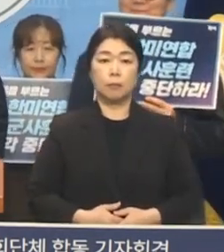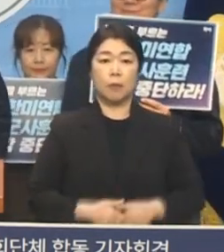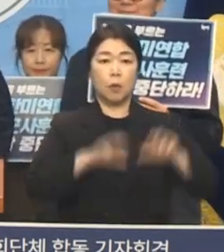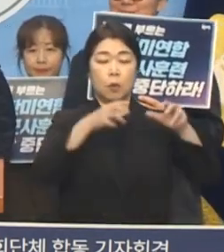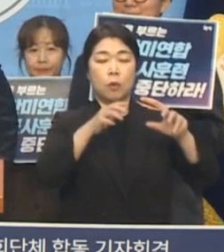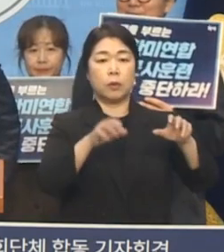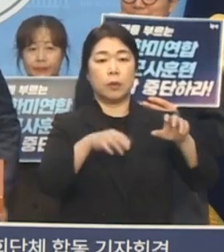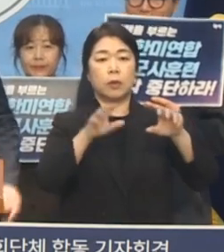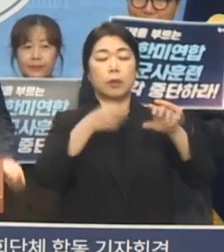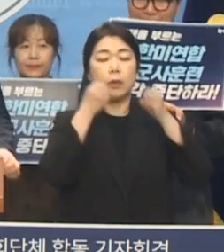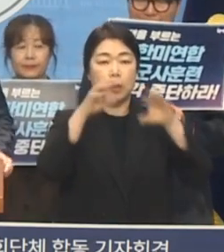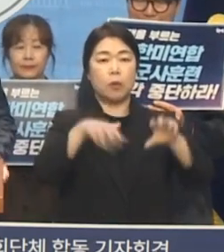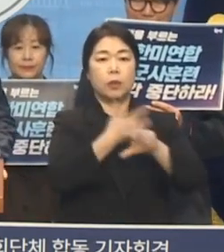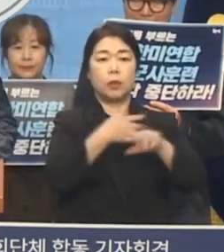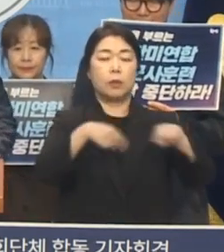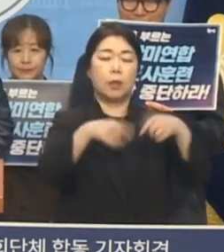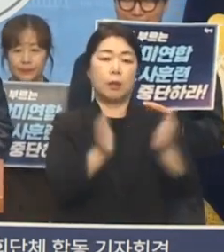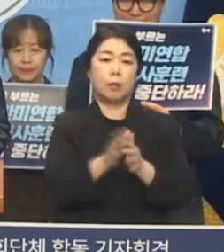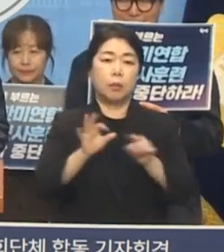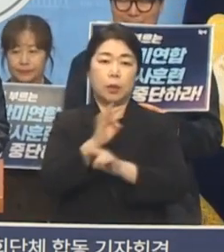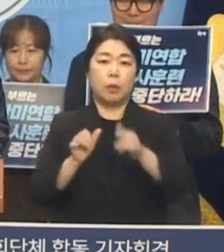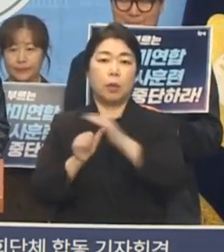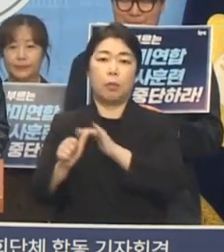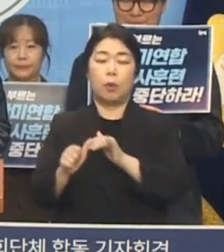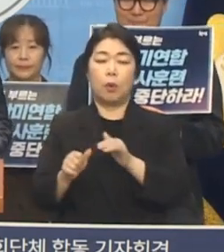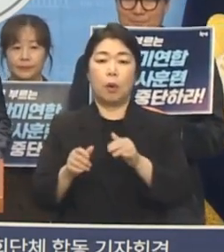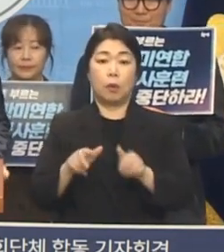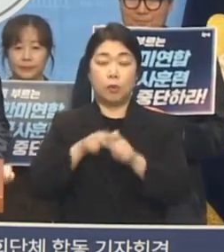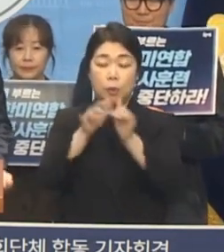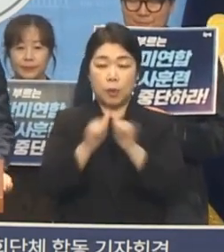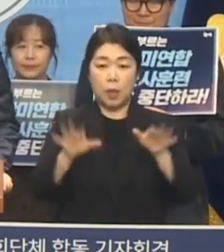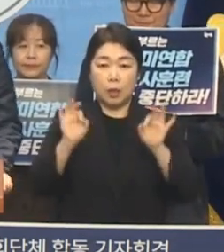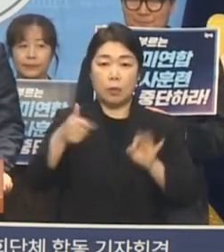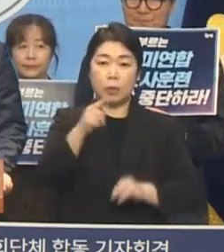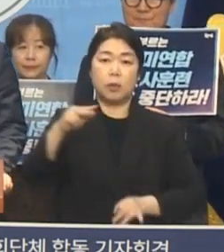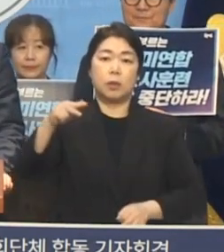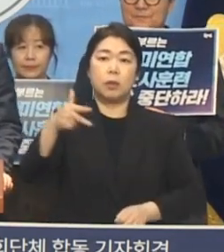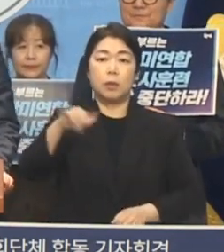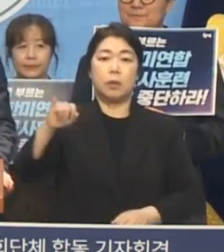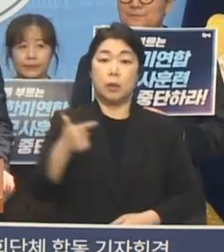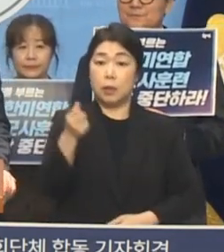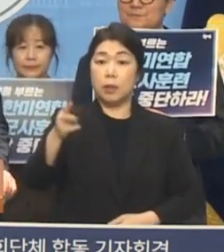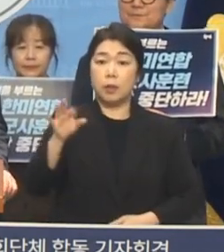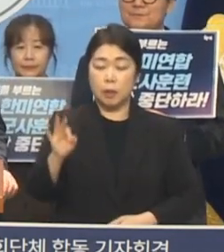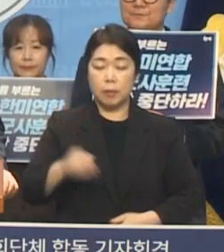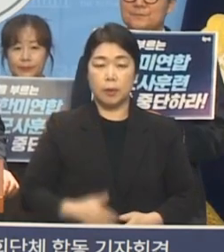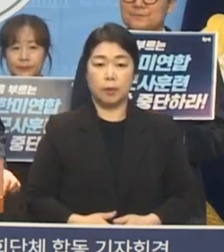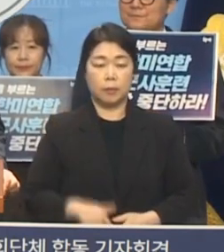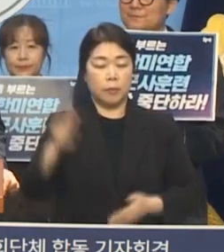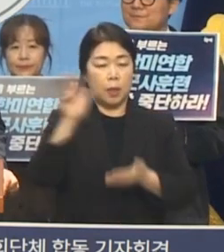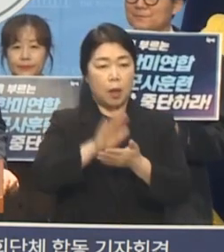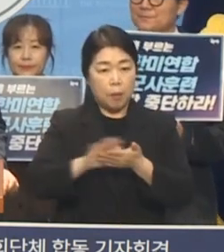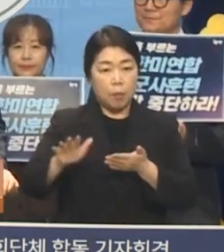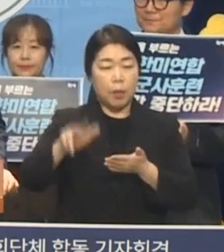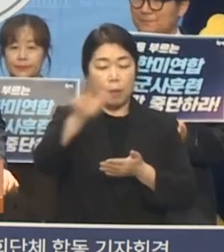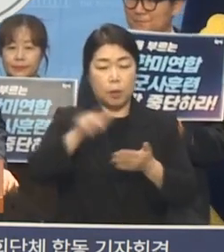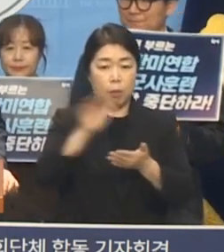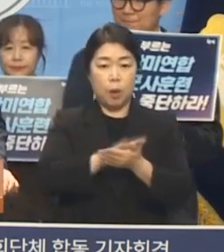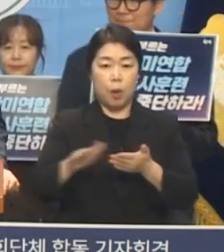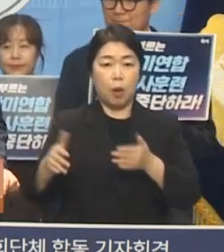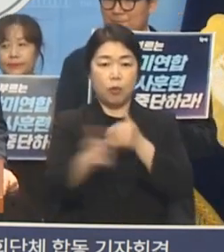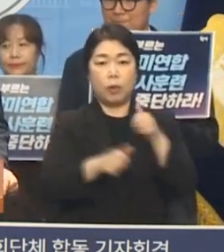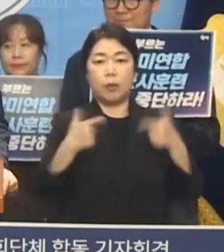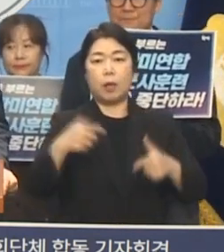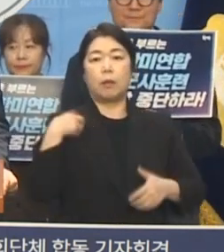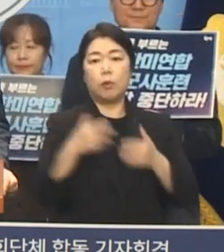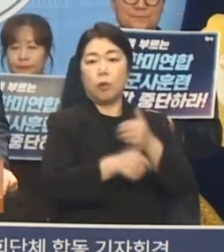조국혁신당 비례대표 국회의원 출마자 김진양입니다. 한반도 평화경제회의 상임의장의 역할을 맡고 있습니다.